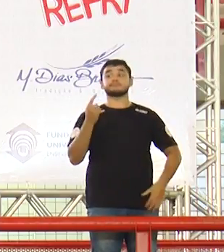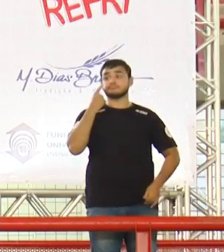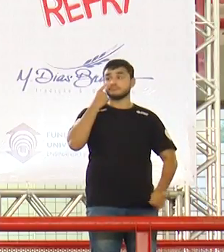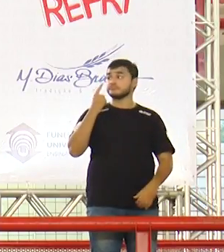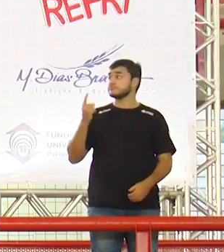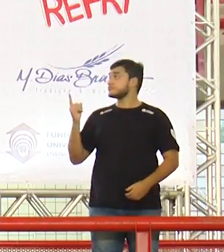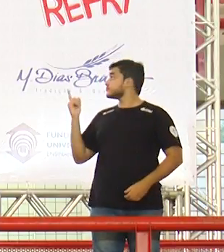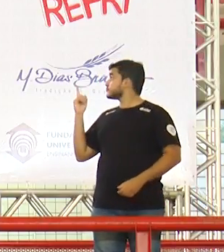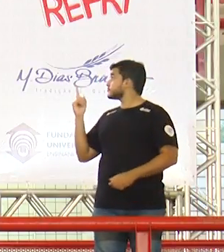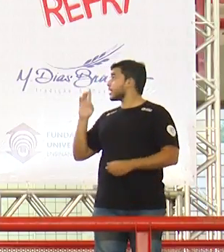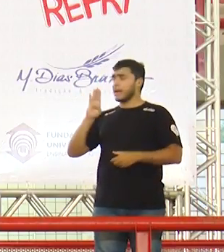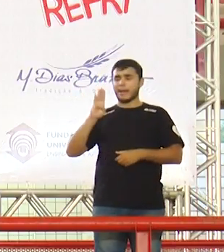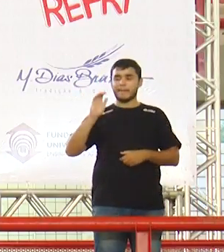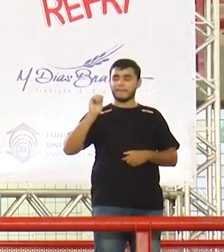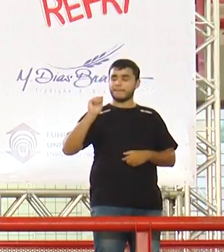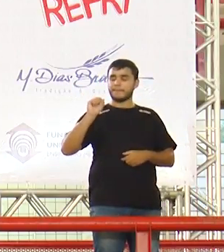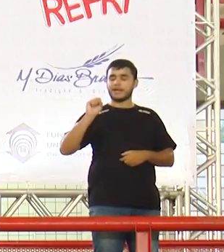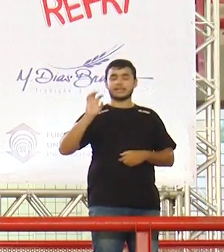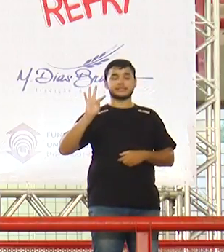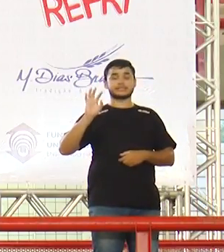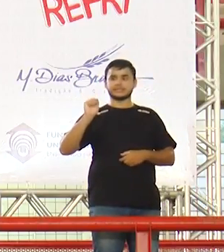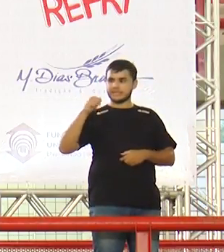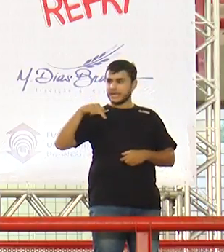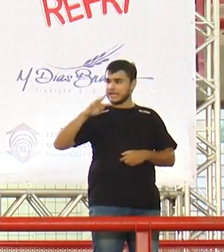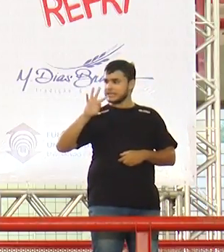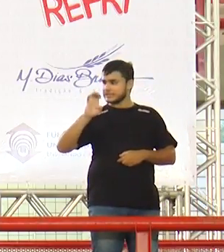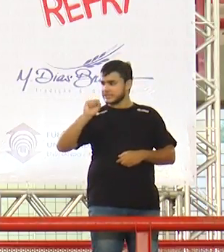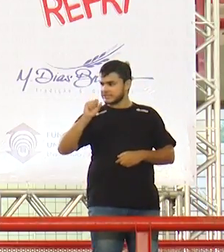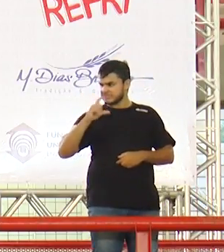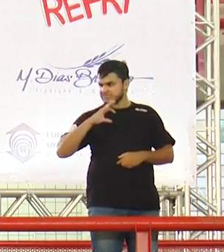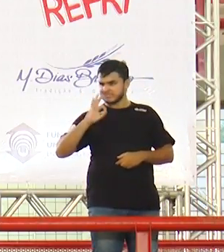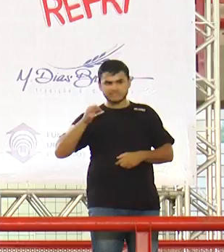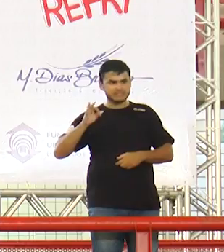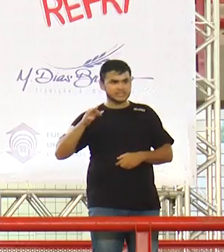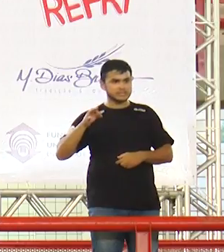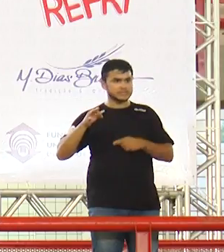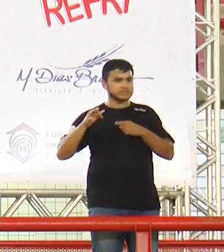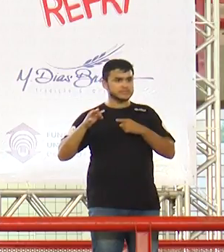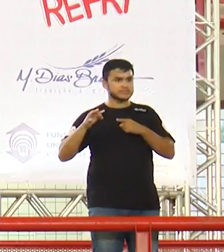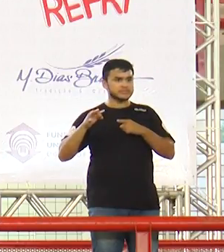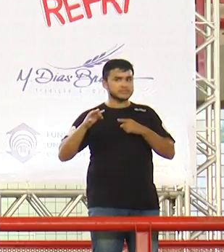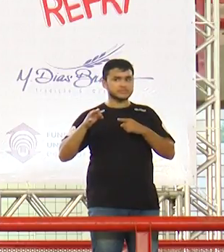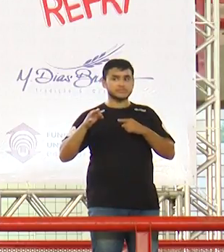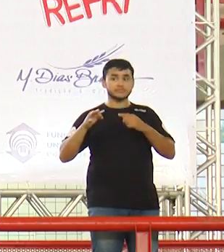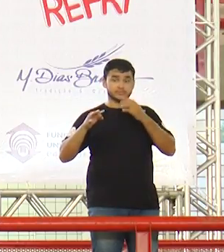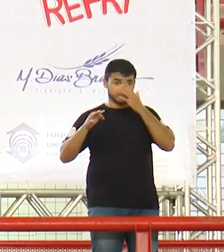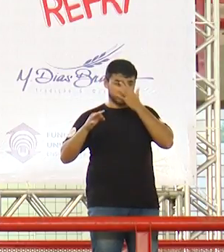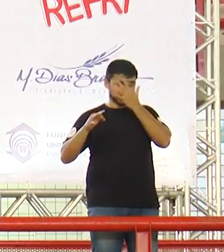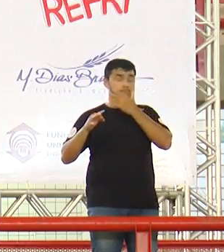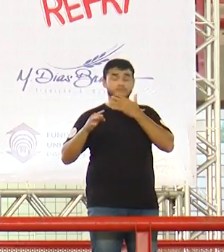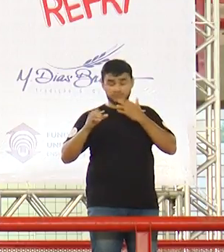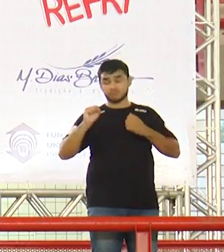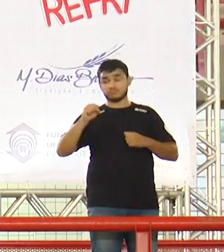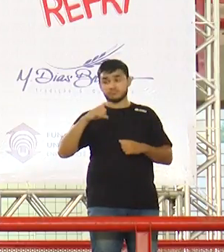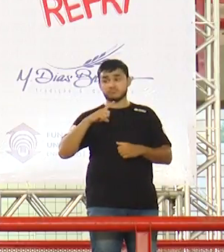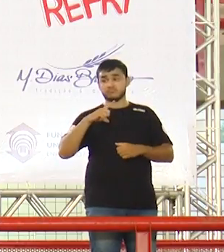Existe bastantes? Sim ou não? Sim ou não? Existe